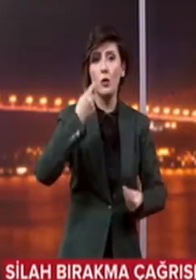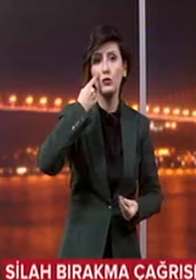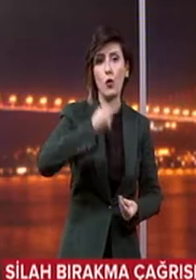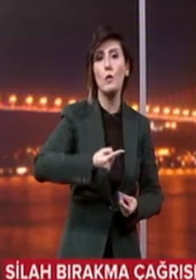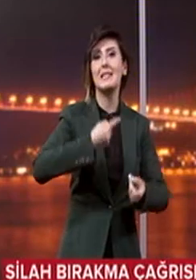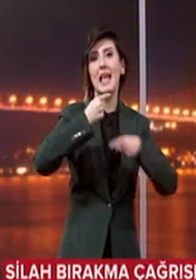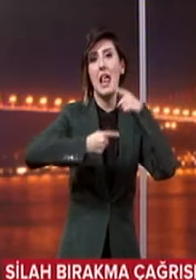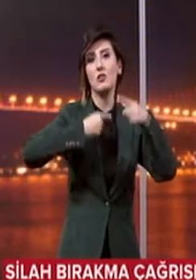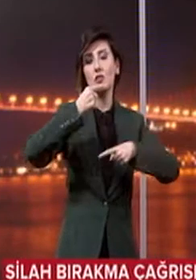eleştirdi.